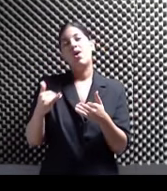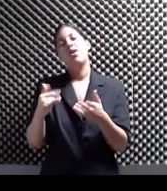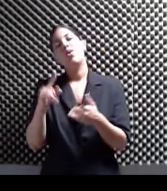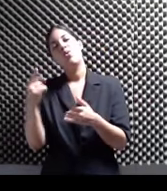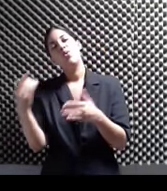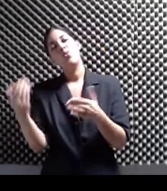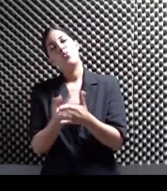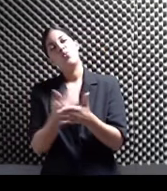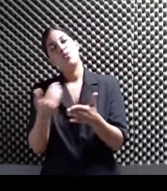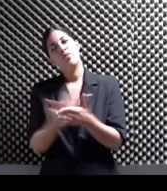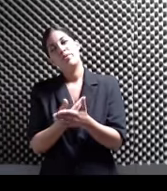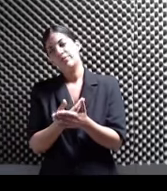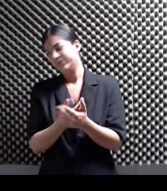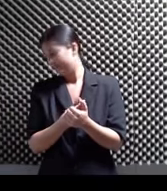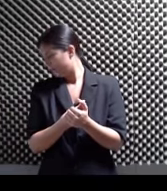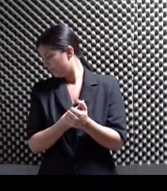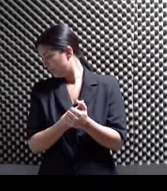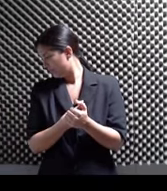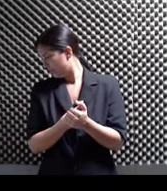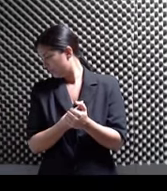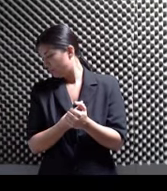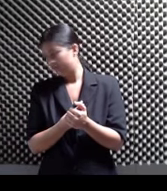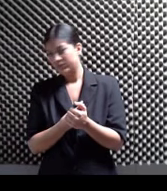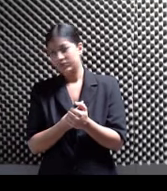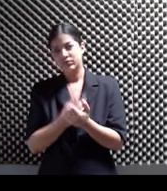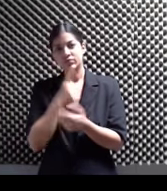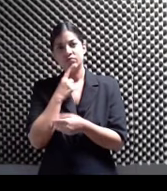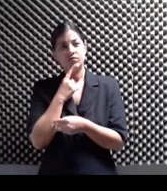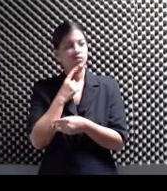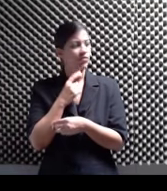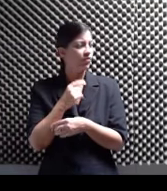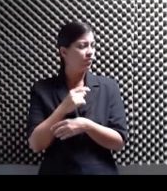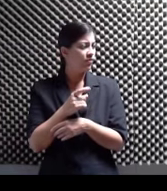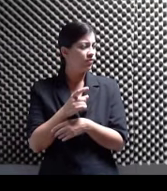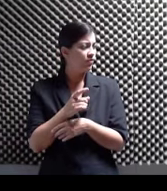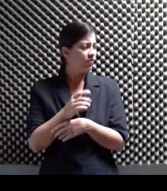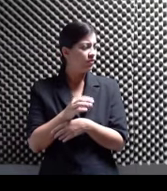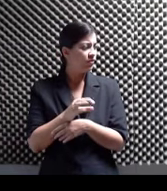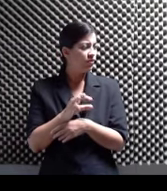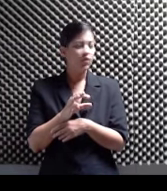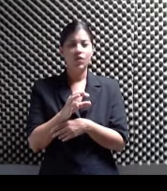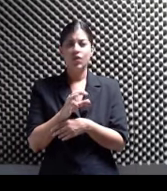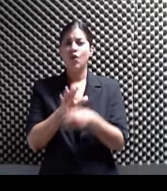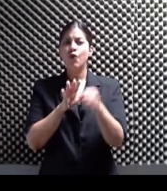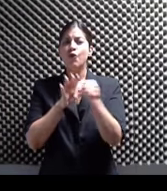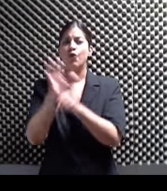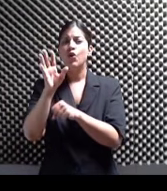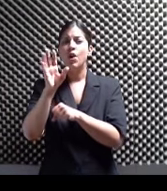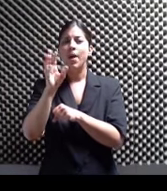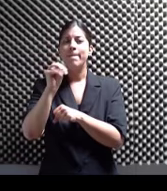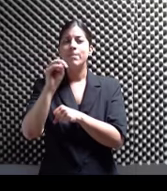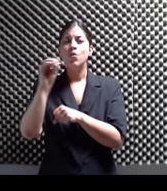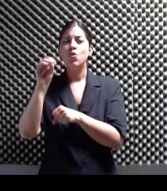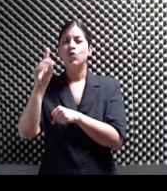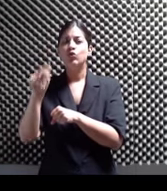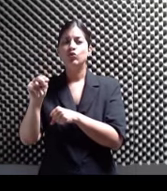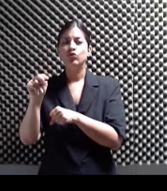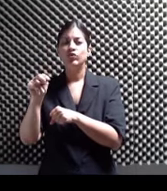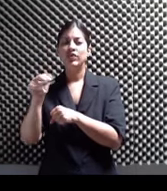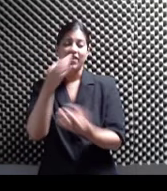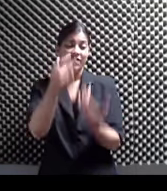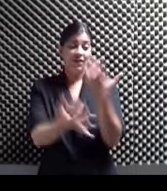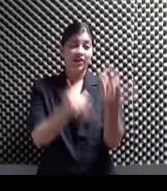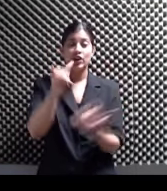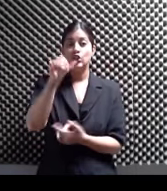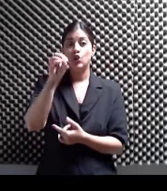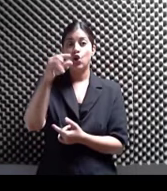es básicamente el Full Moon Fire Yoga, donde hacemos yoga alrededor de una fogata, okay,